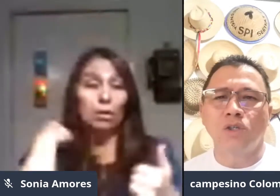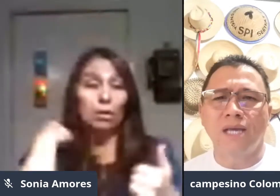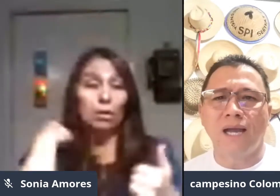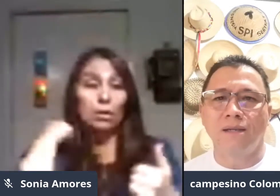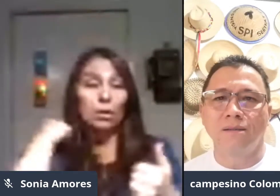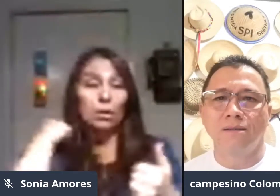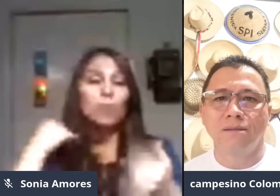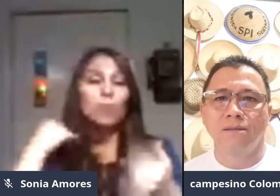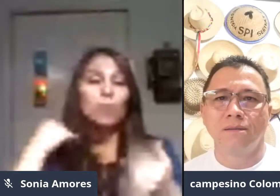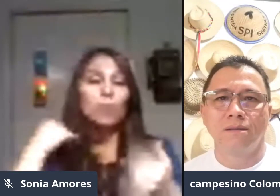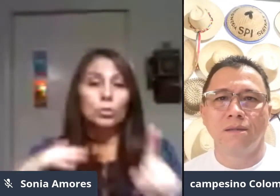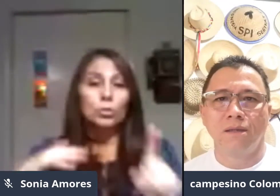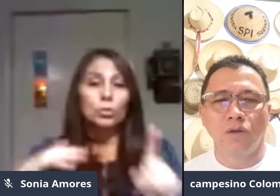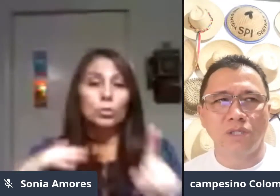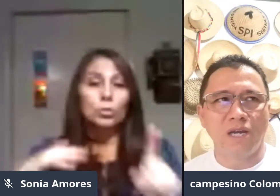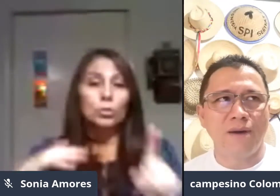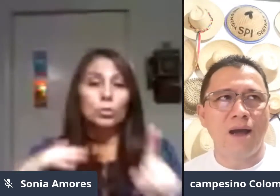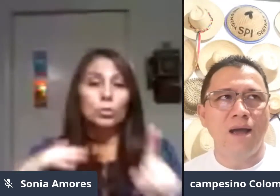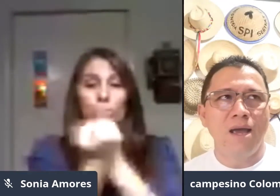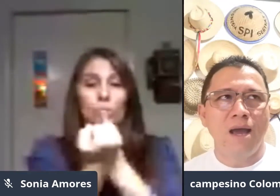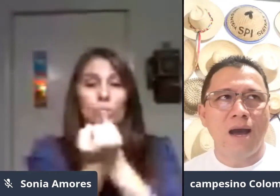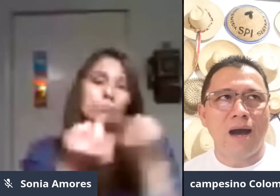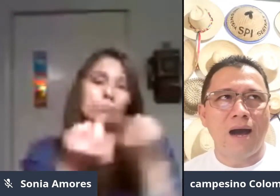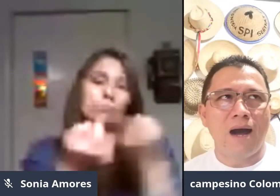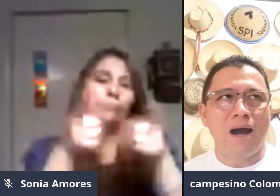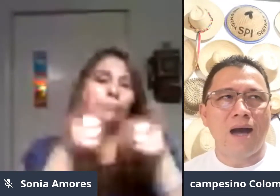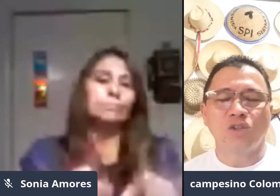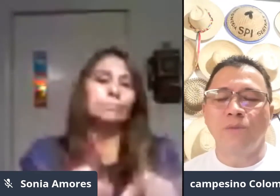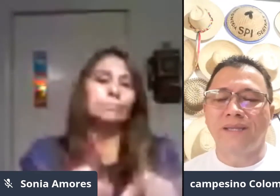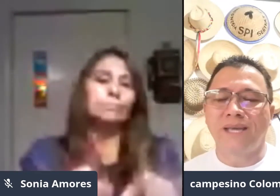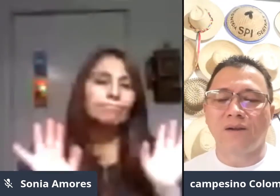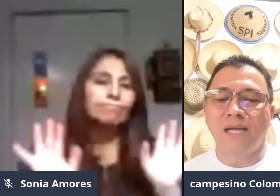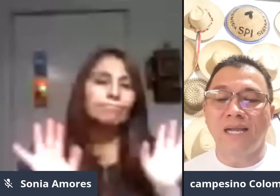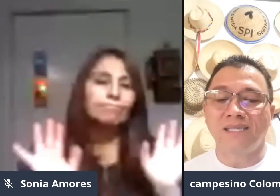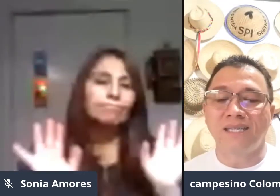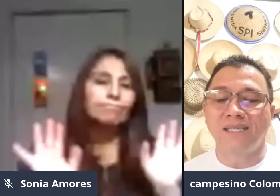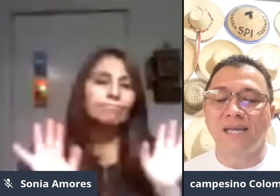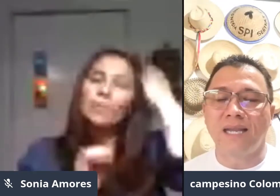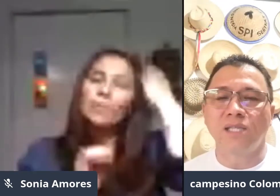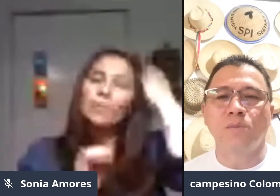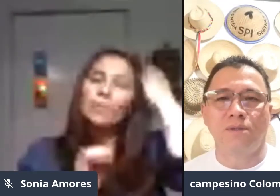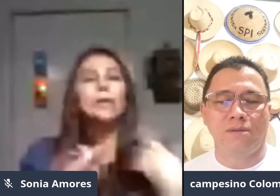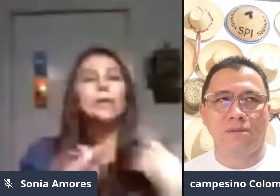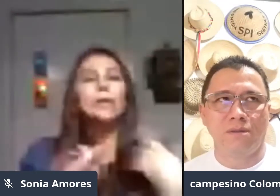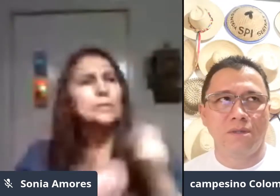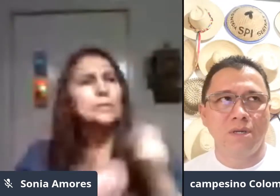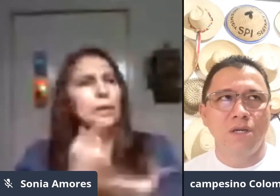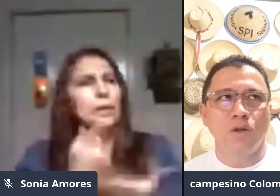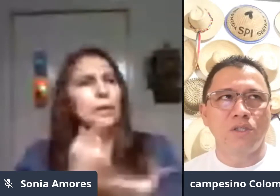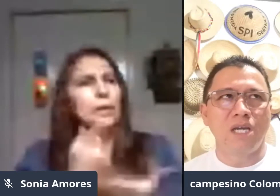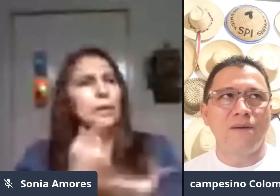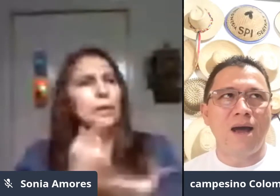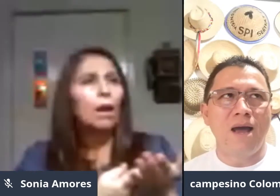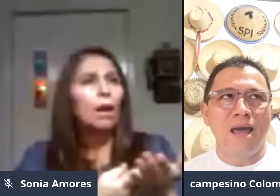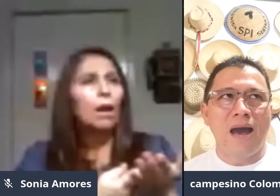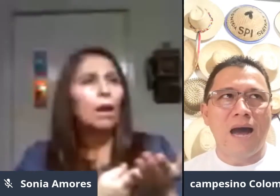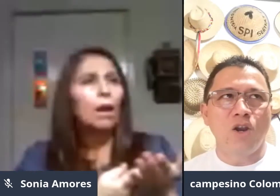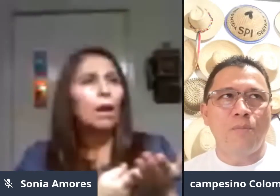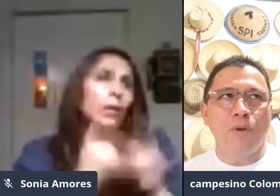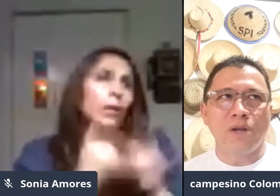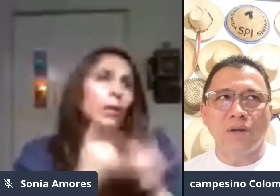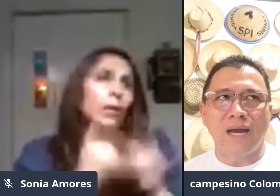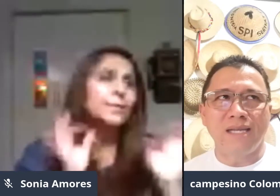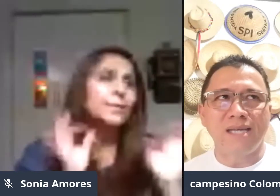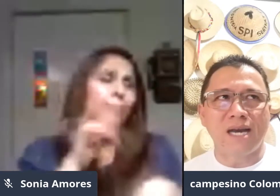afectación social. Nos lleva a someternos al asistencialismo. Nos lleva a